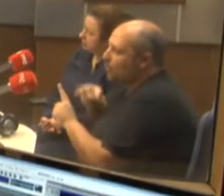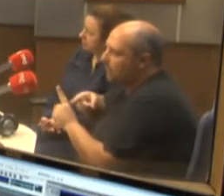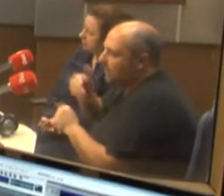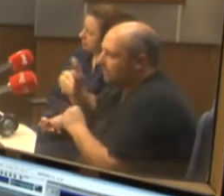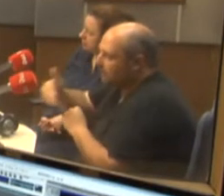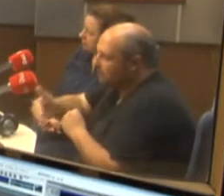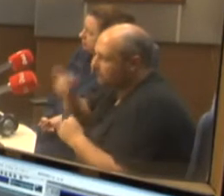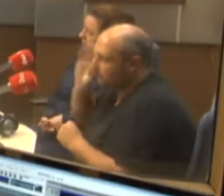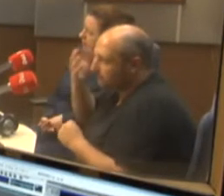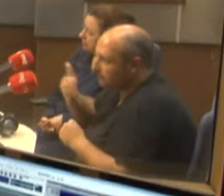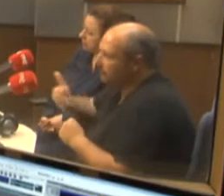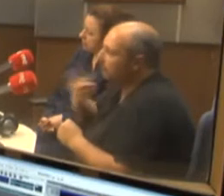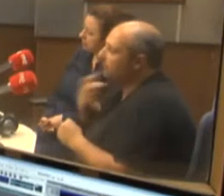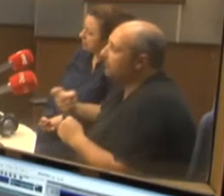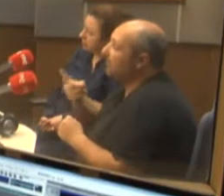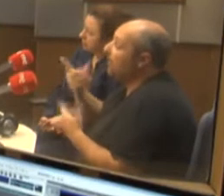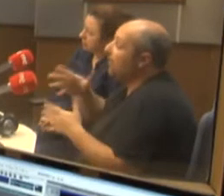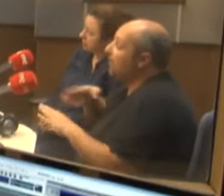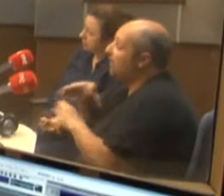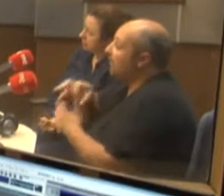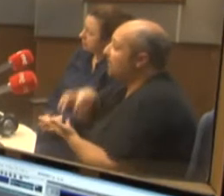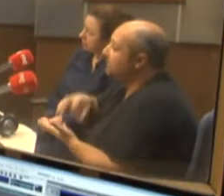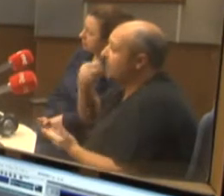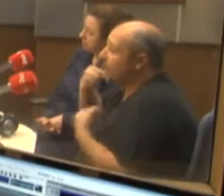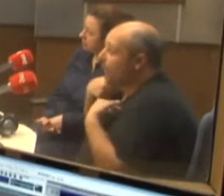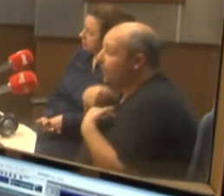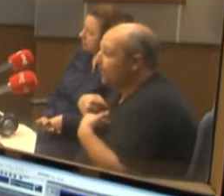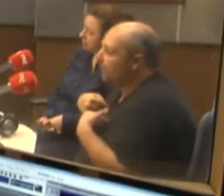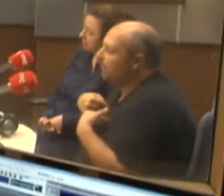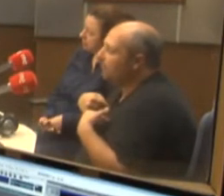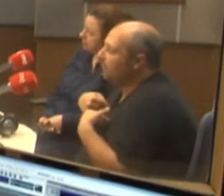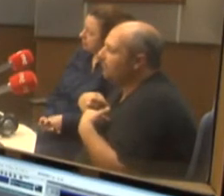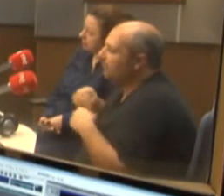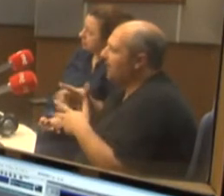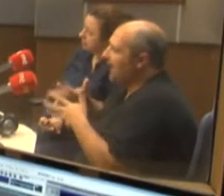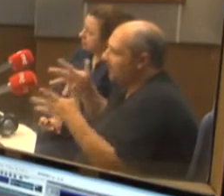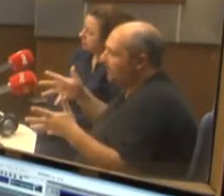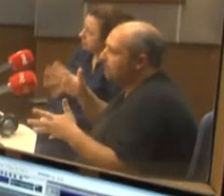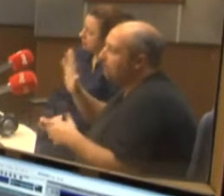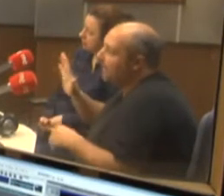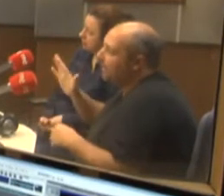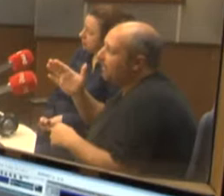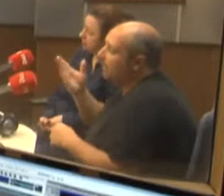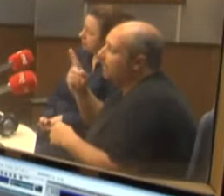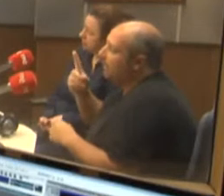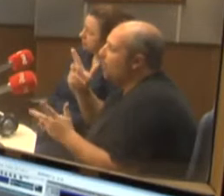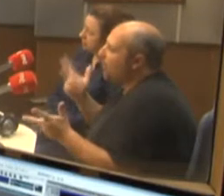porque la dificultad de ellos cuando van al centro de salud, ¿no?, es grande, pero cuando tienen una urgencia